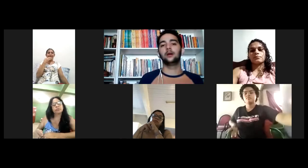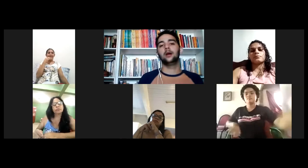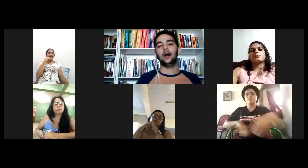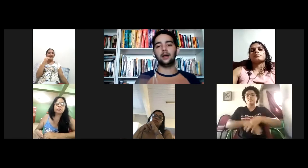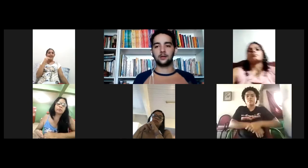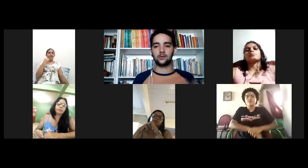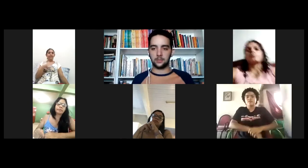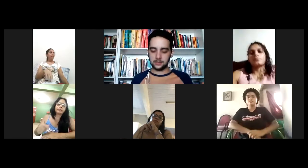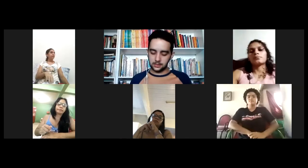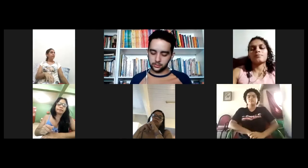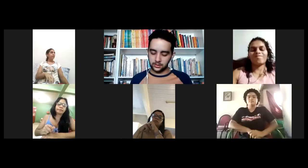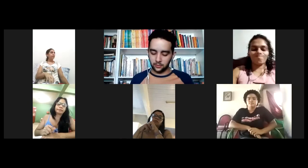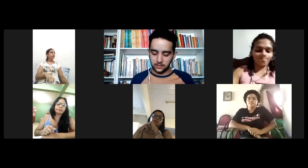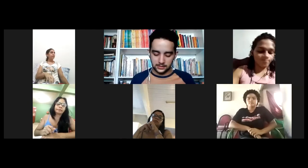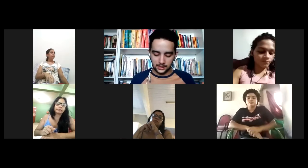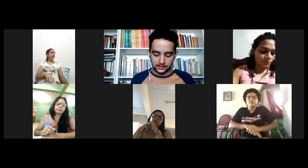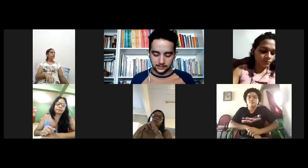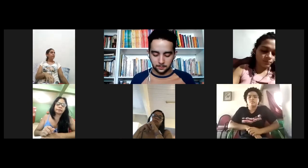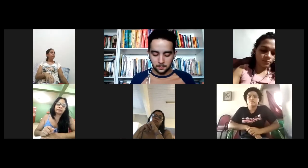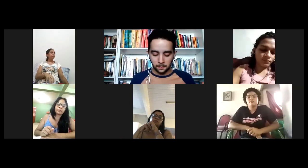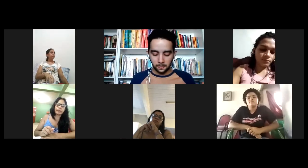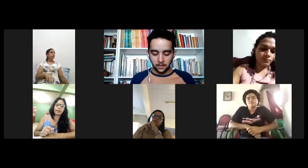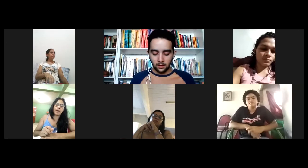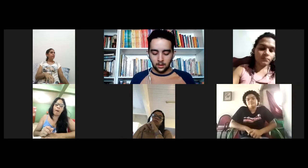incontável. Aí tem as suas representações da forma de sinais.